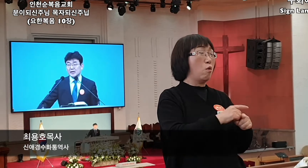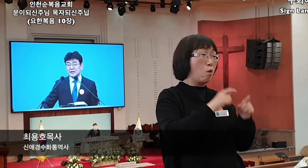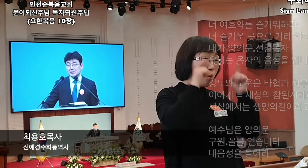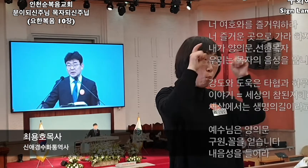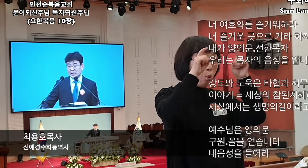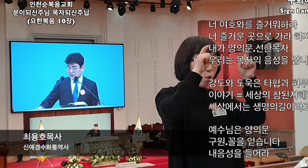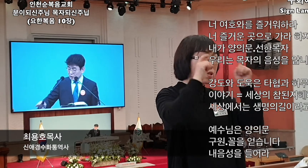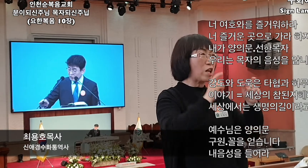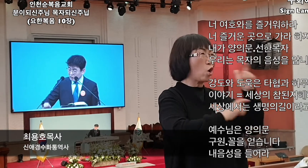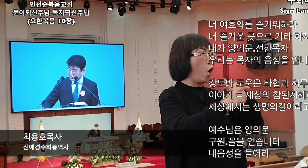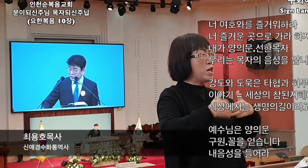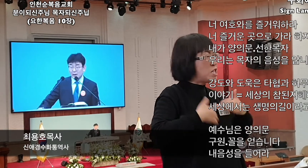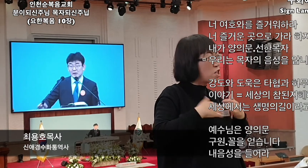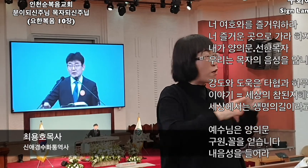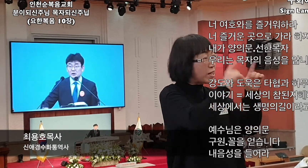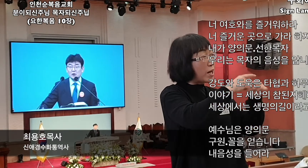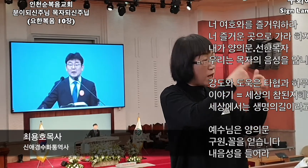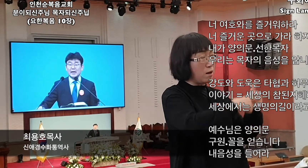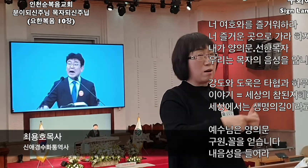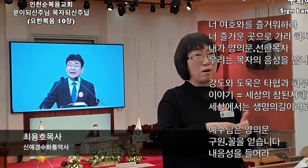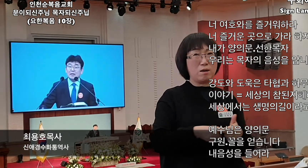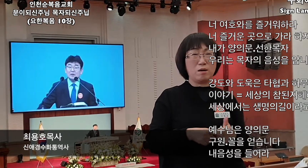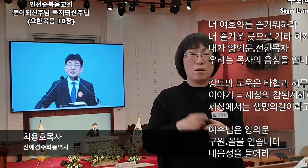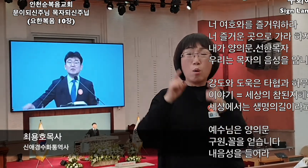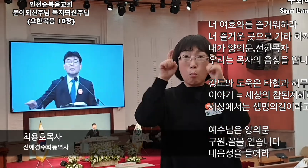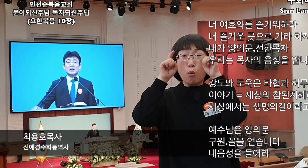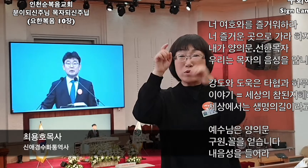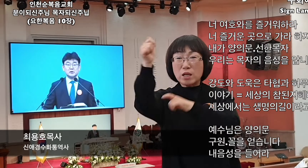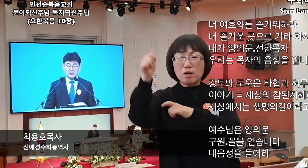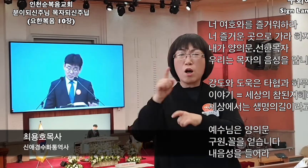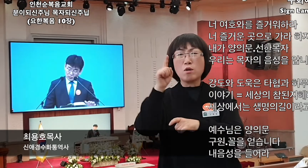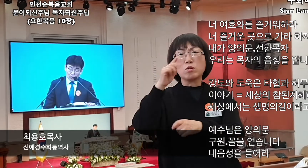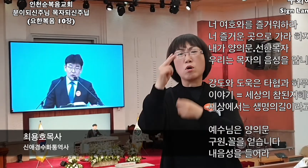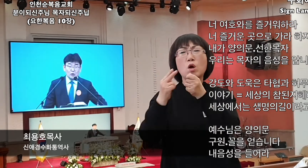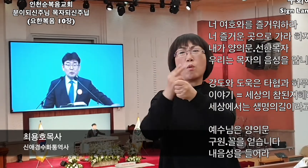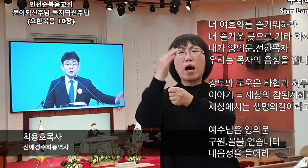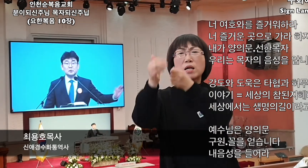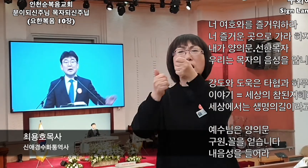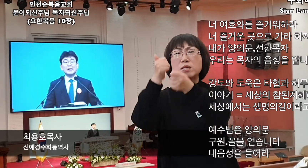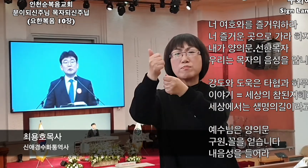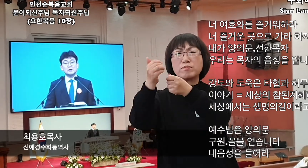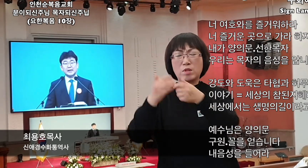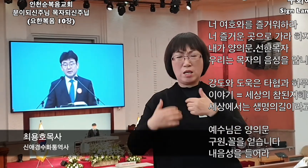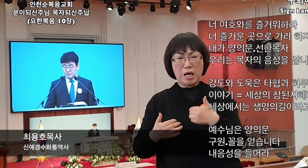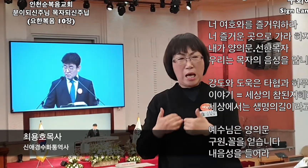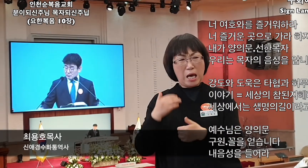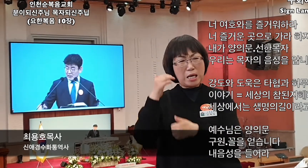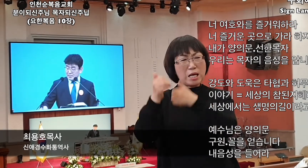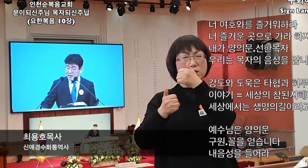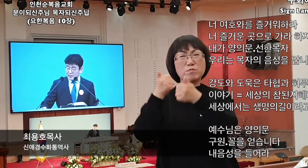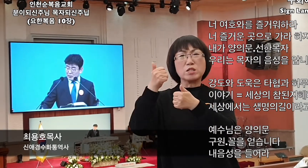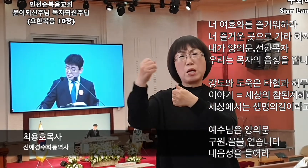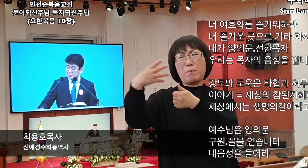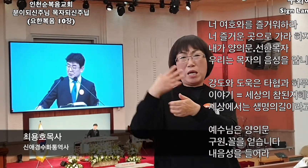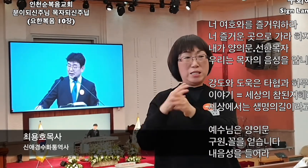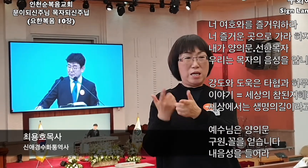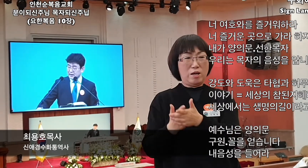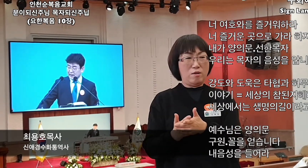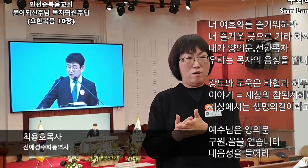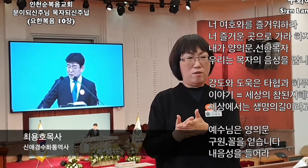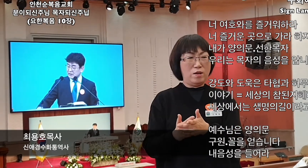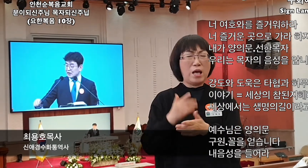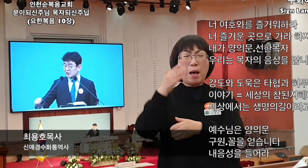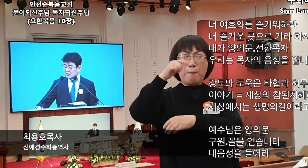그렇게 얘기하지 않습니다. 너 여호와를 즐거워하라, 하나님을 즐거워하라고 그러지. 너 즐거운 곳으로 가라고 그러잖아요. 네가 마음을 다하고 뜻을 다하고